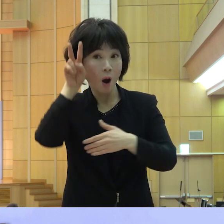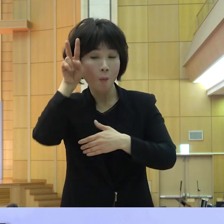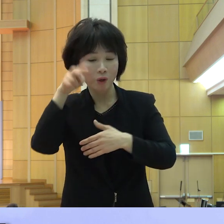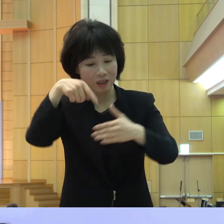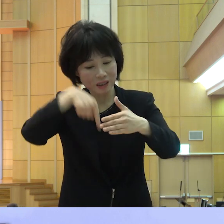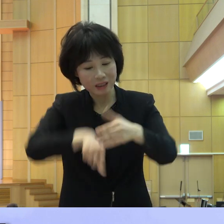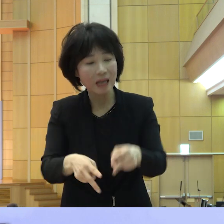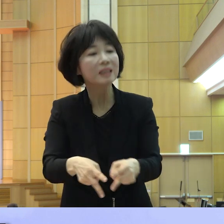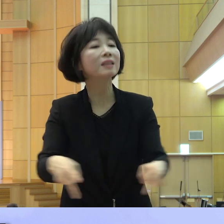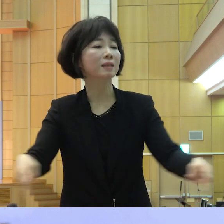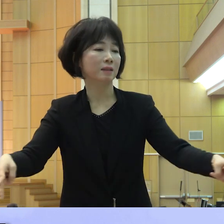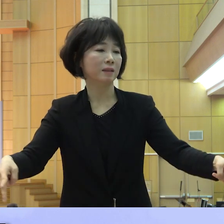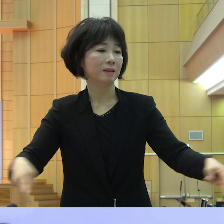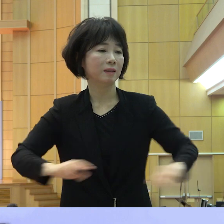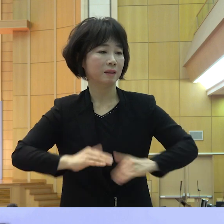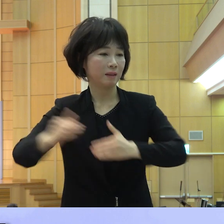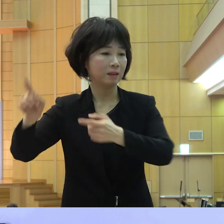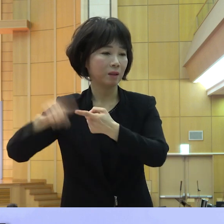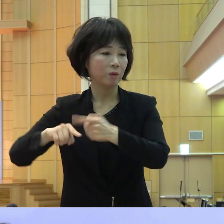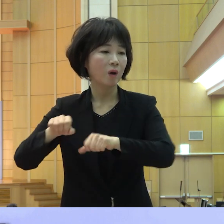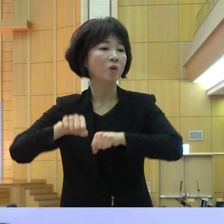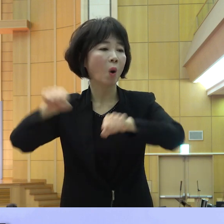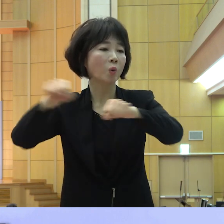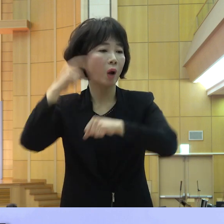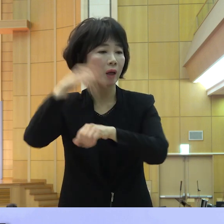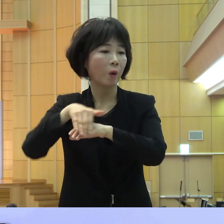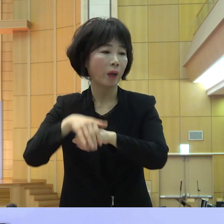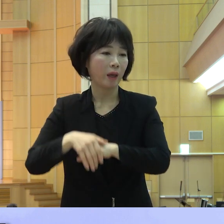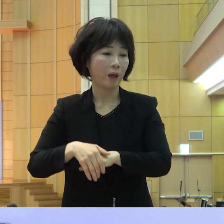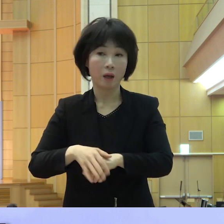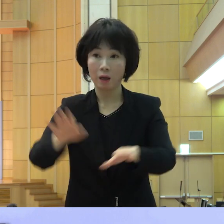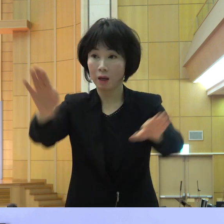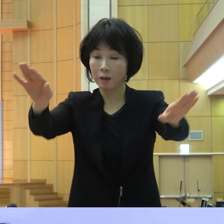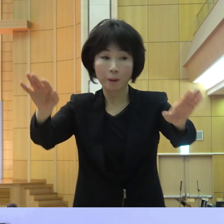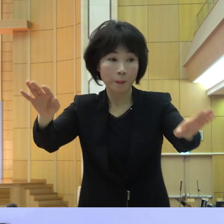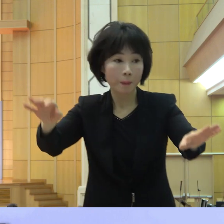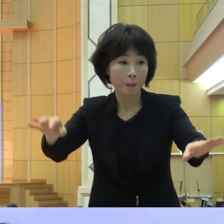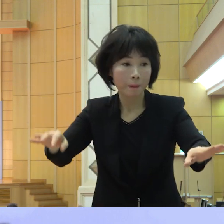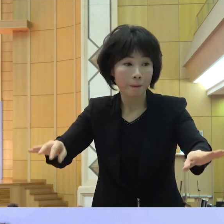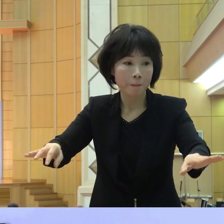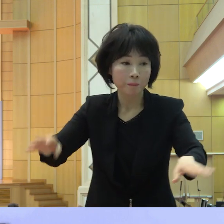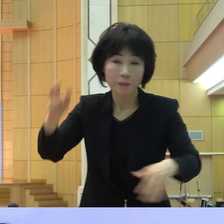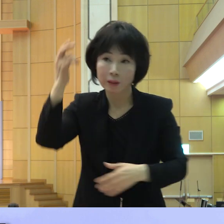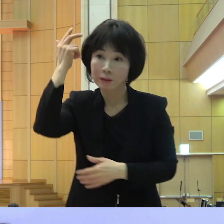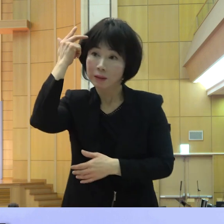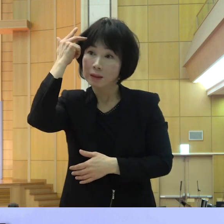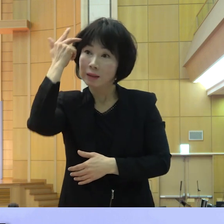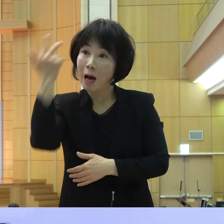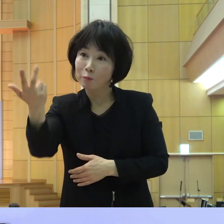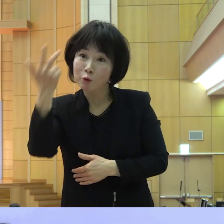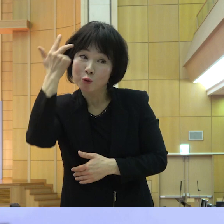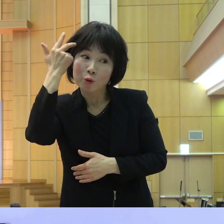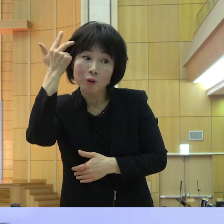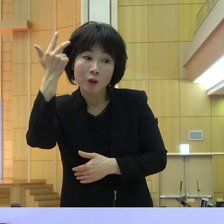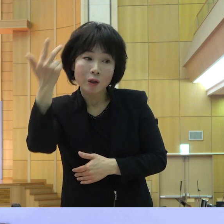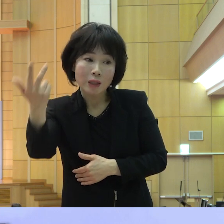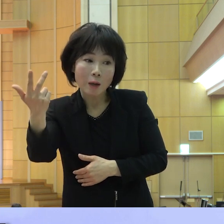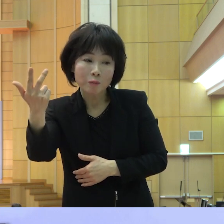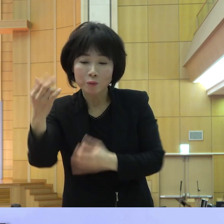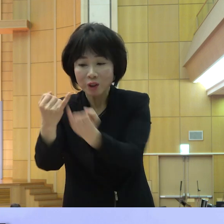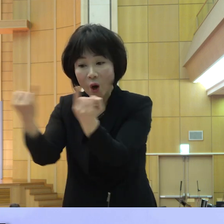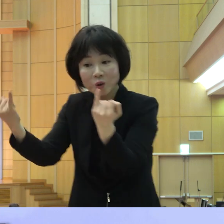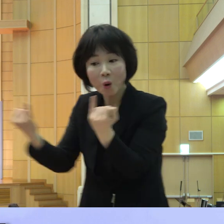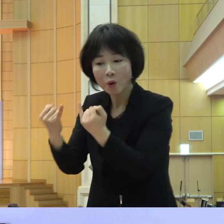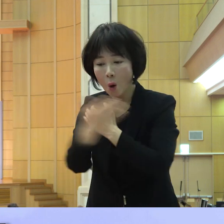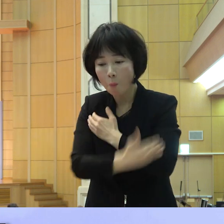것으로 제가 알고 있습니다. 협조해 주시기를 바라고, 다음 주일 날은 8부 예배는 여성교 헌신 예배로 드리겠고, 대신방이 계속